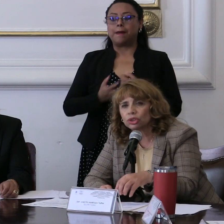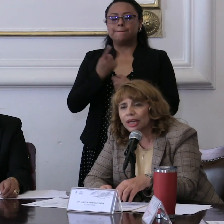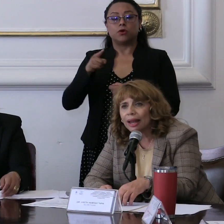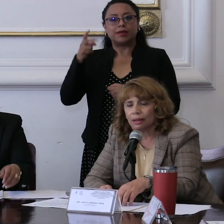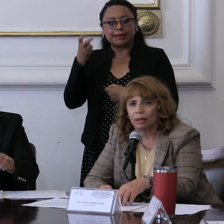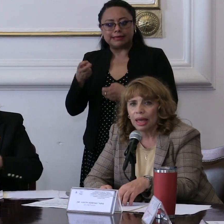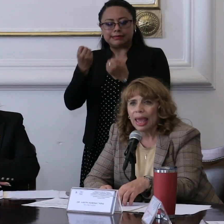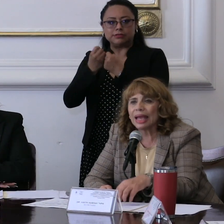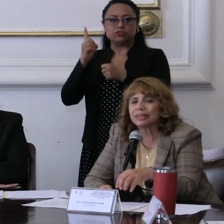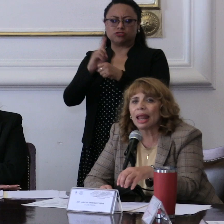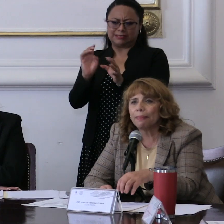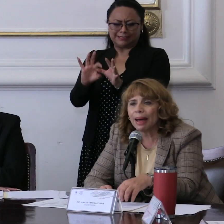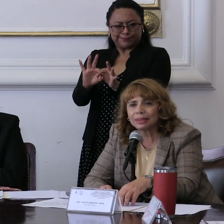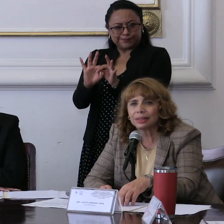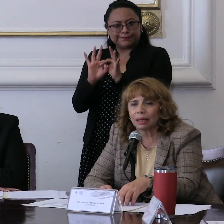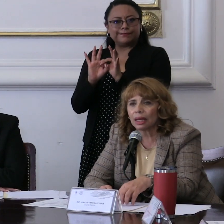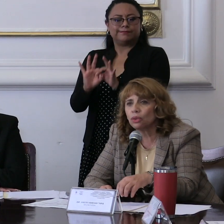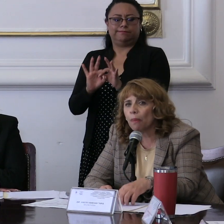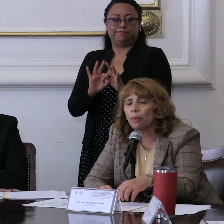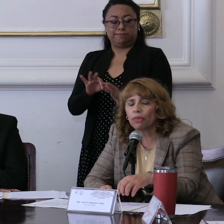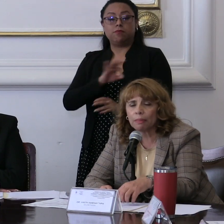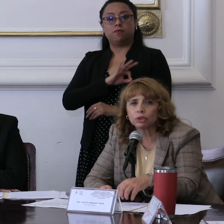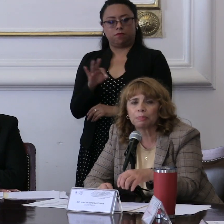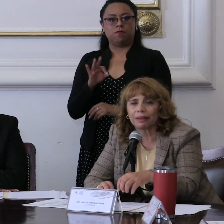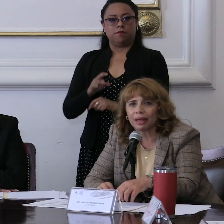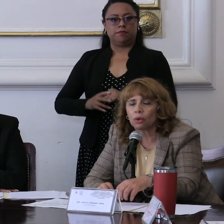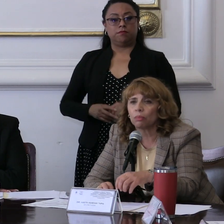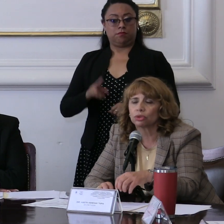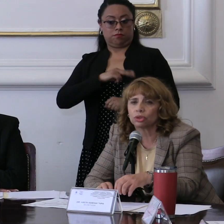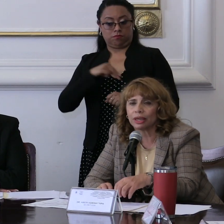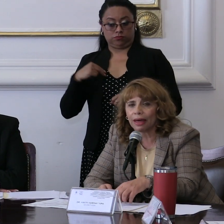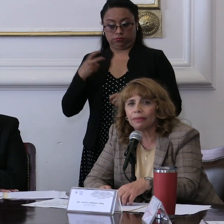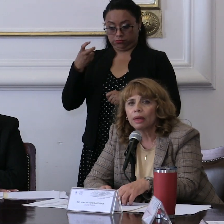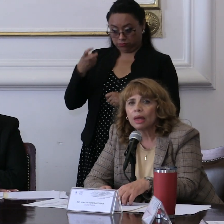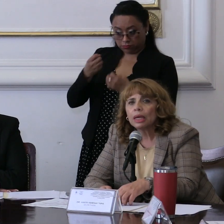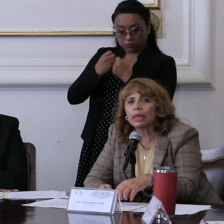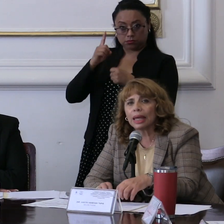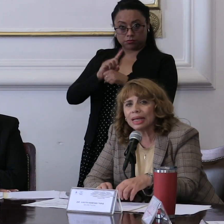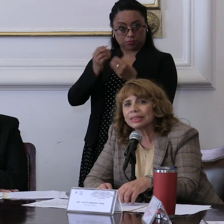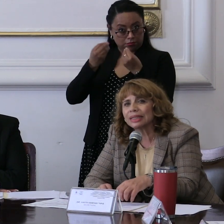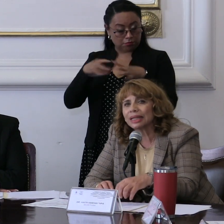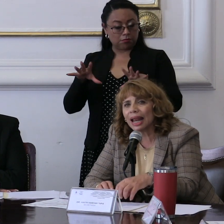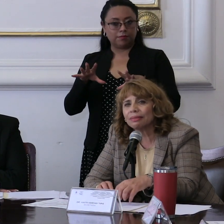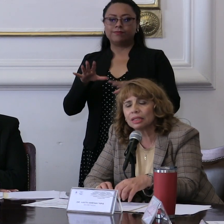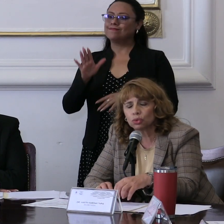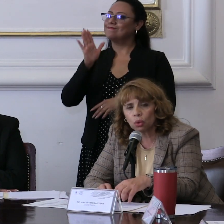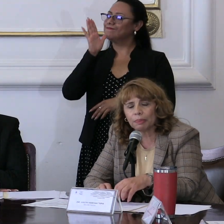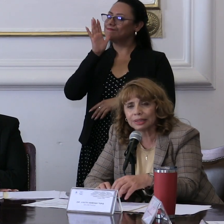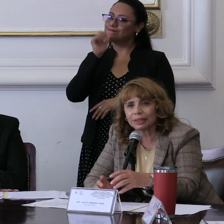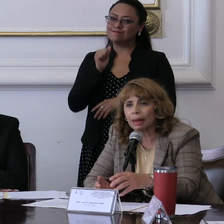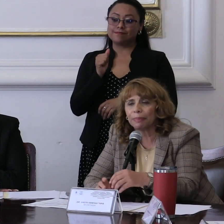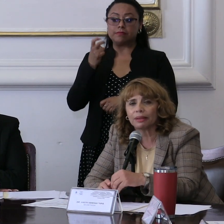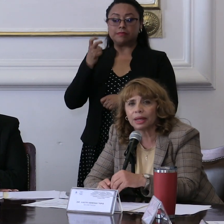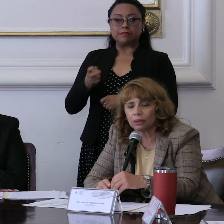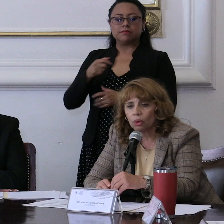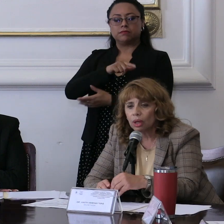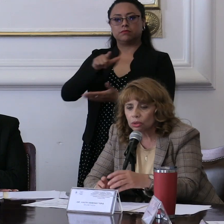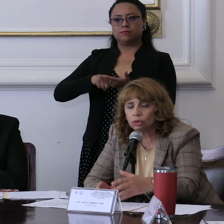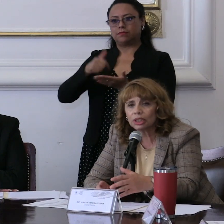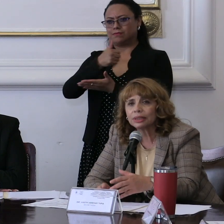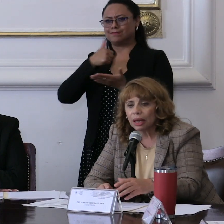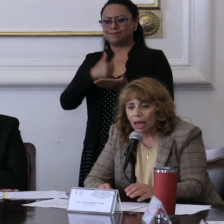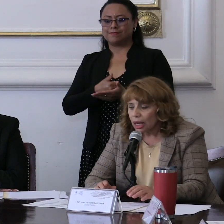tejido social, es la base que no podemos perder como sociedad y que en estas grandes urbes se está